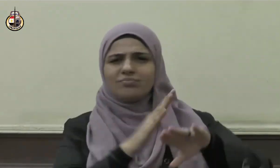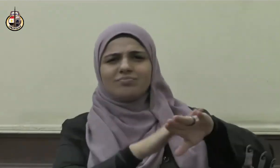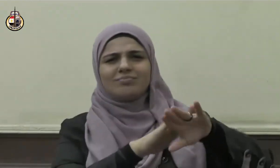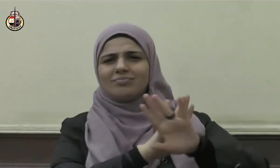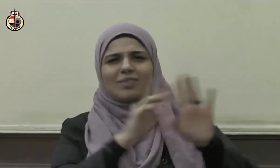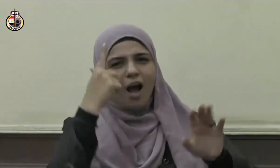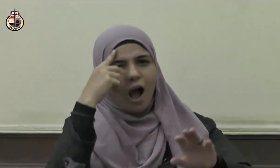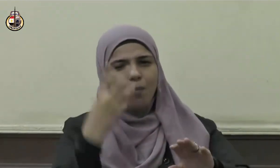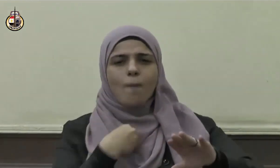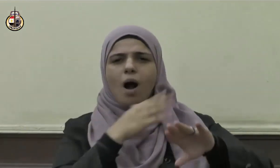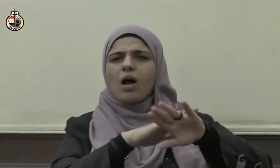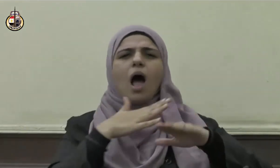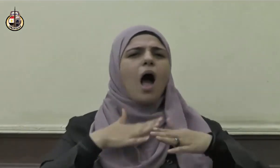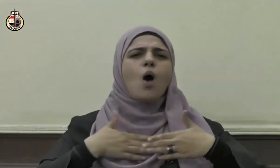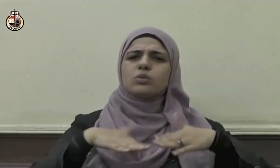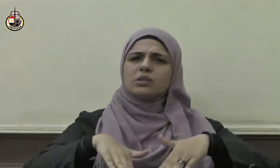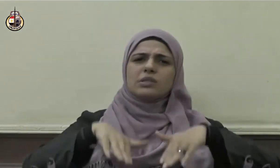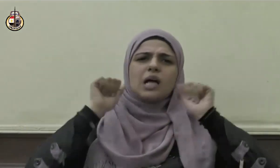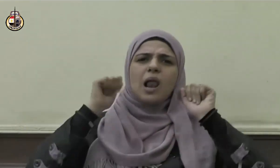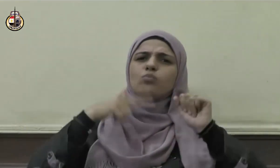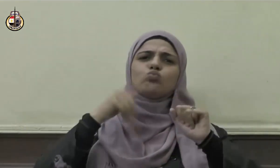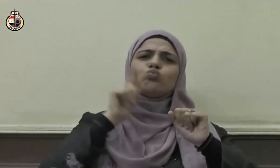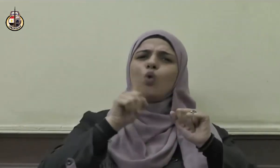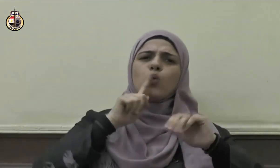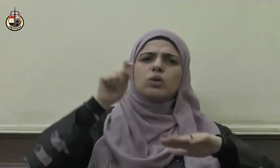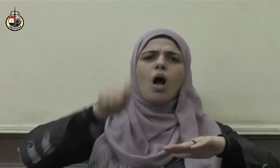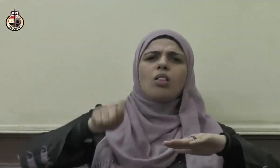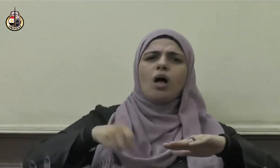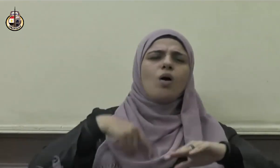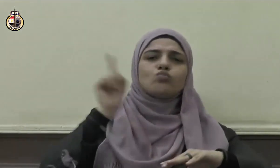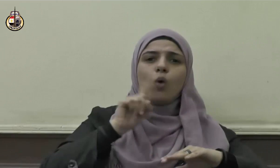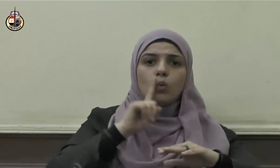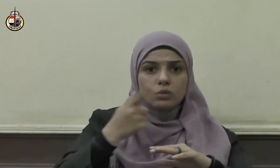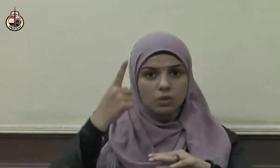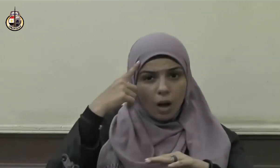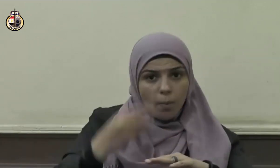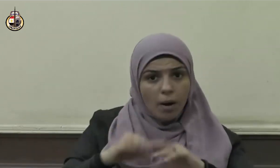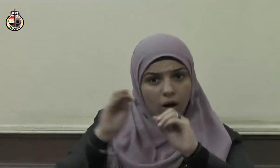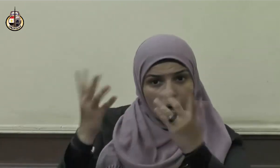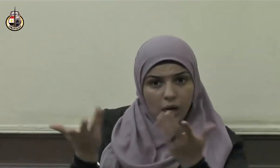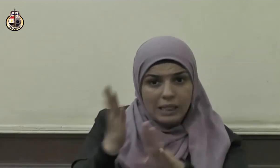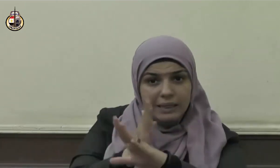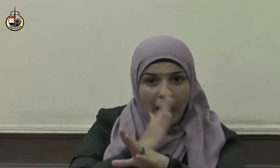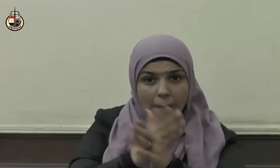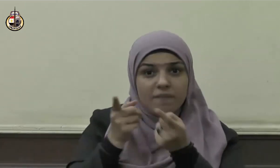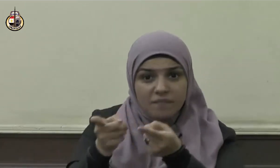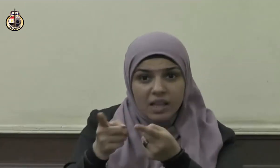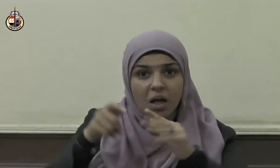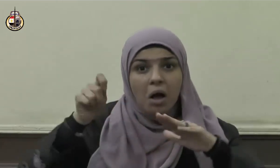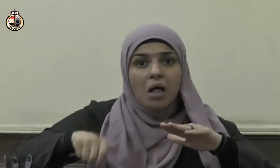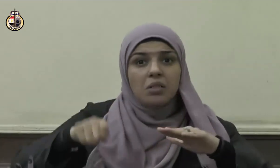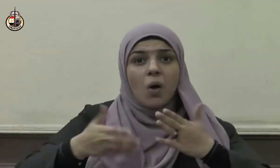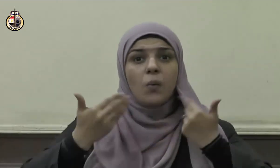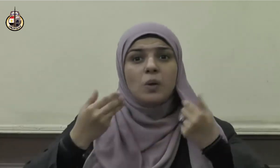الله عنه إعفاءه من القضاء، فقال من مشقة القضاء تطلب الإعفاء يا